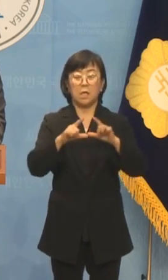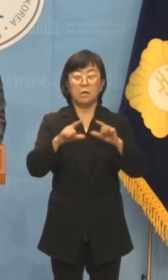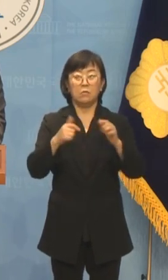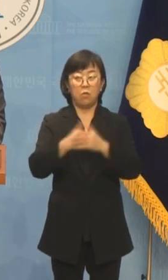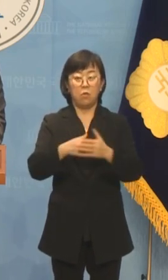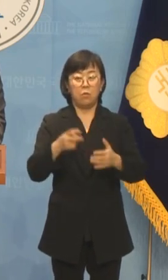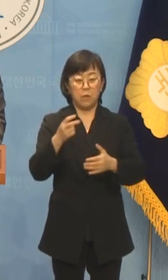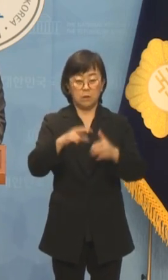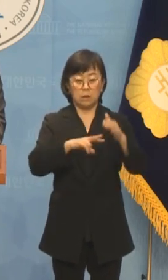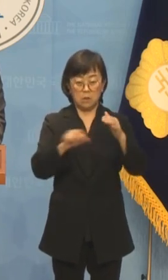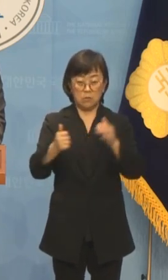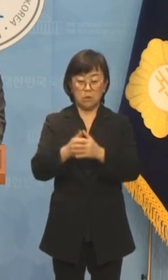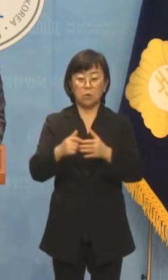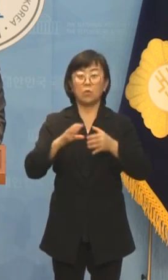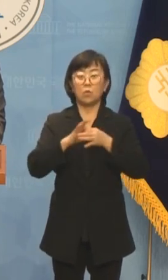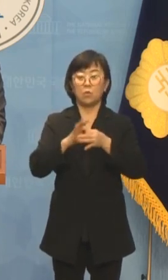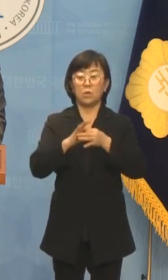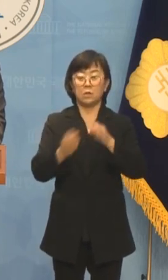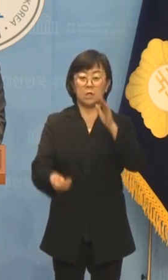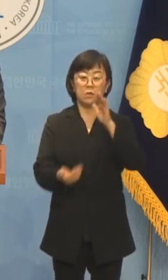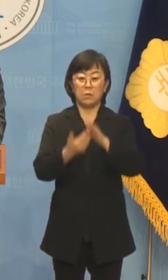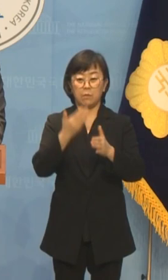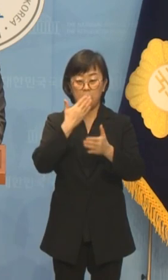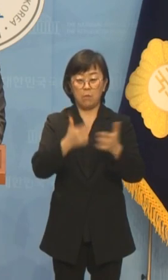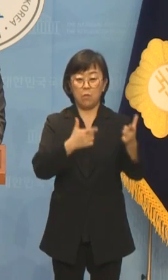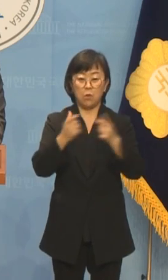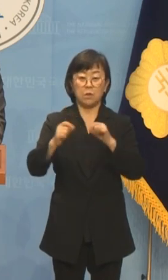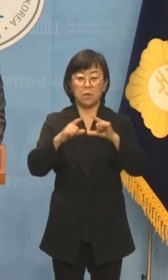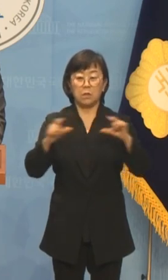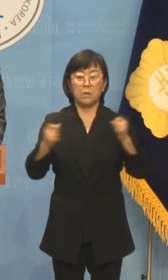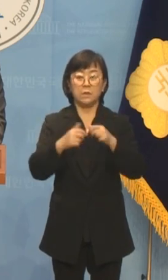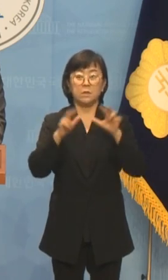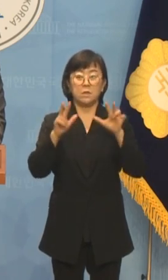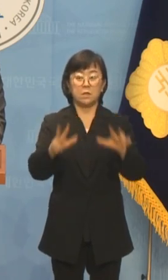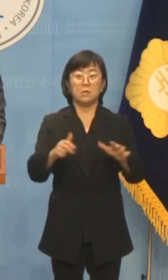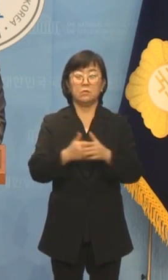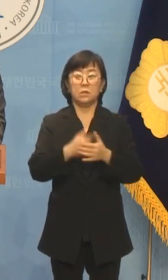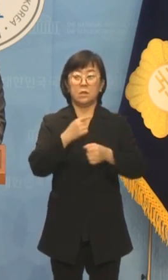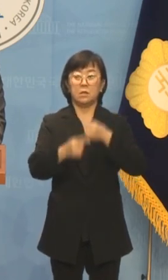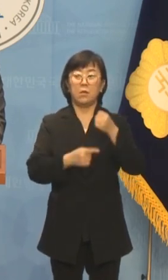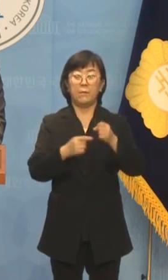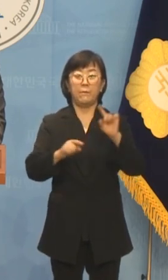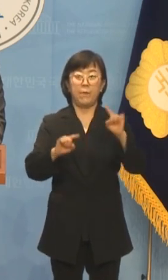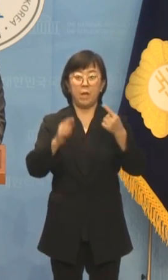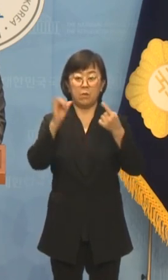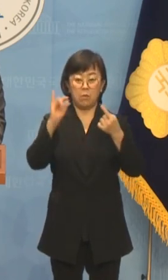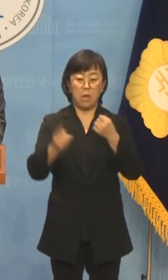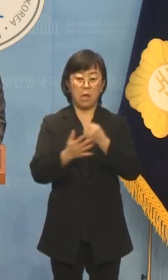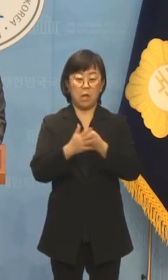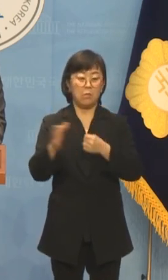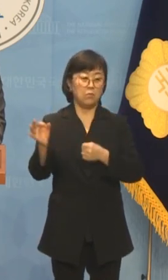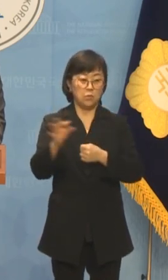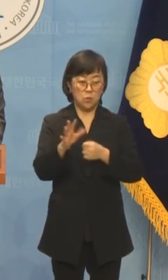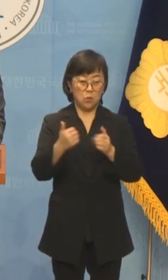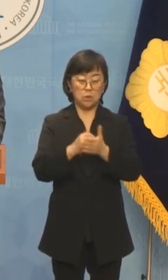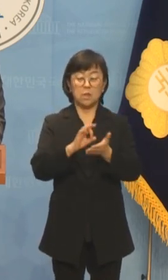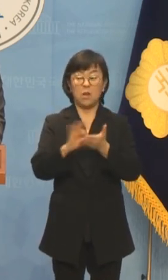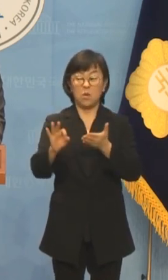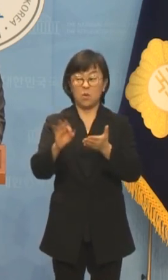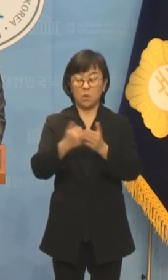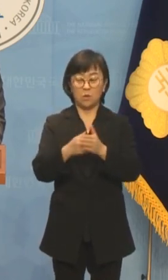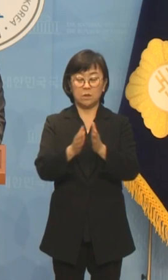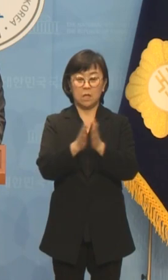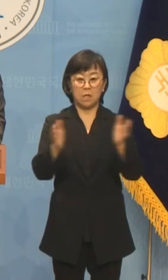통해 구현될 것입니다. 모두의 티켓법은 지금은 연 100회 무료 이용 티켓으로 출발하지만